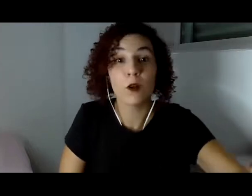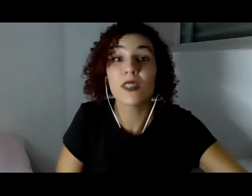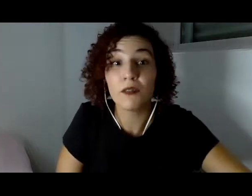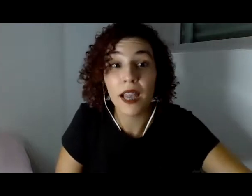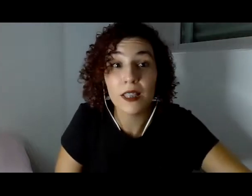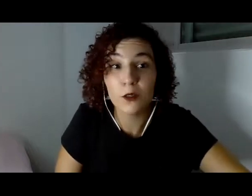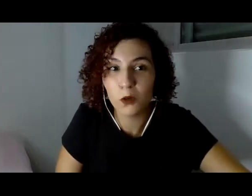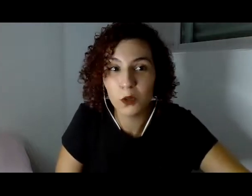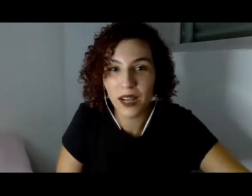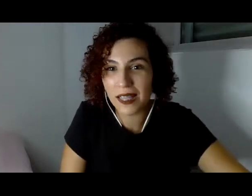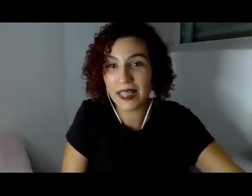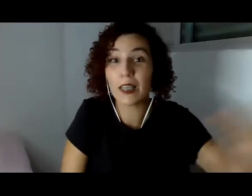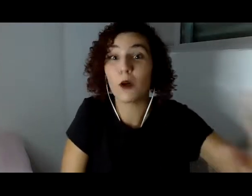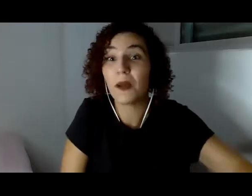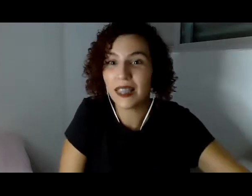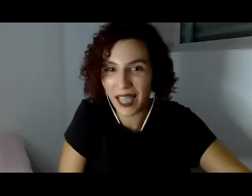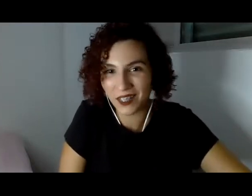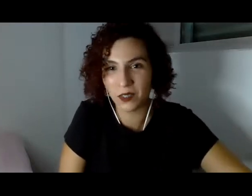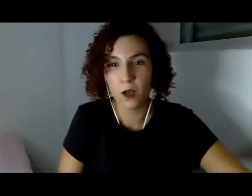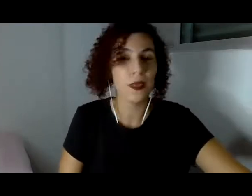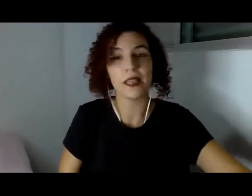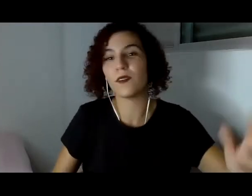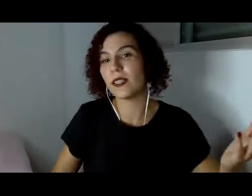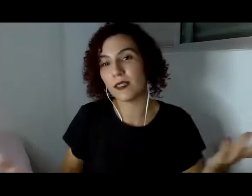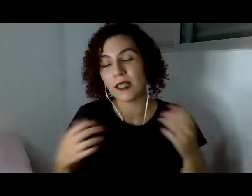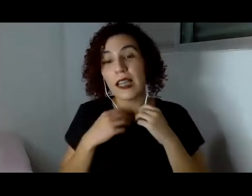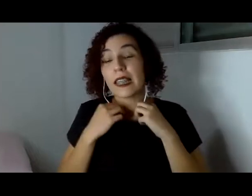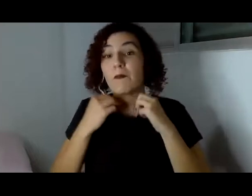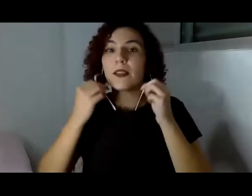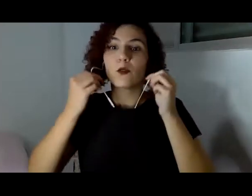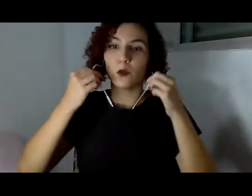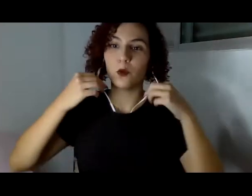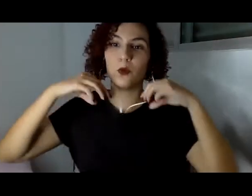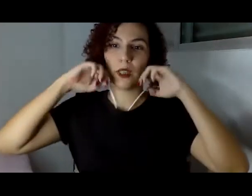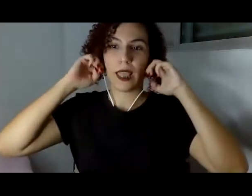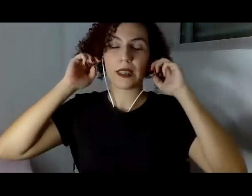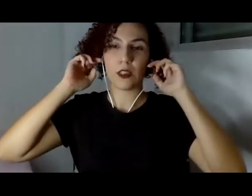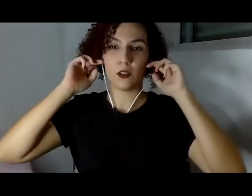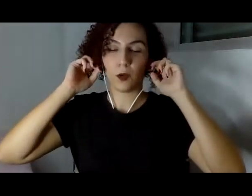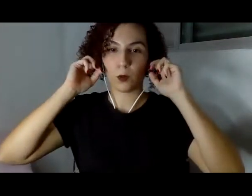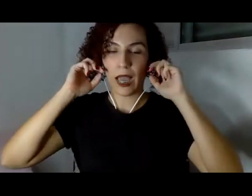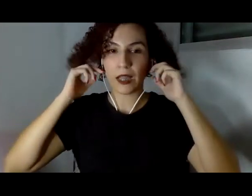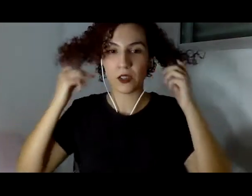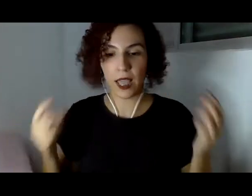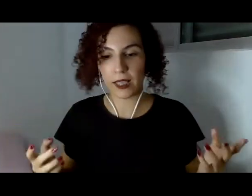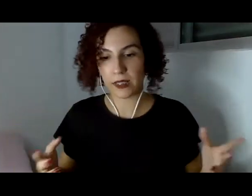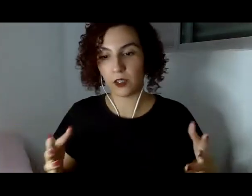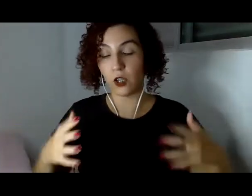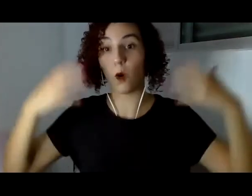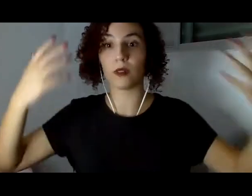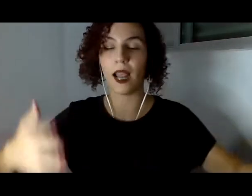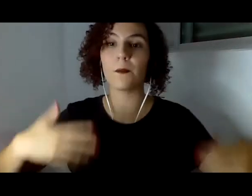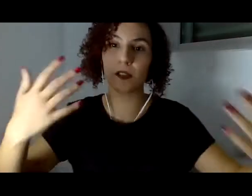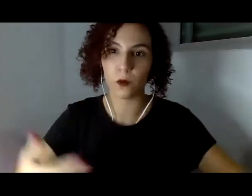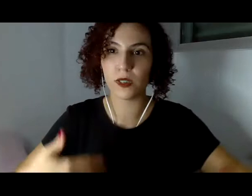aprender, eu não sei falar isso tudo, né? Assim, eu estou aprendendo, que às vezes, ainda mais o surdo, que tem essa dificuldade, né? Assim,